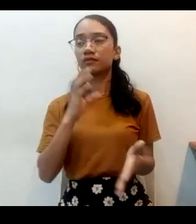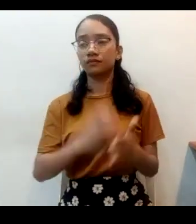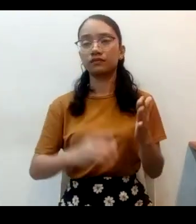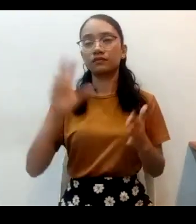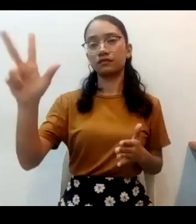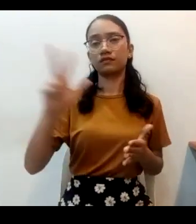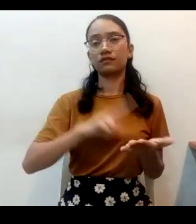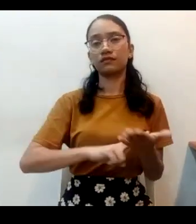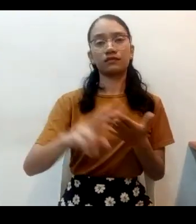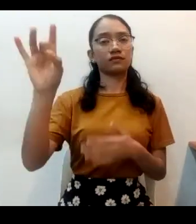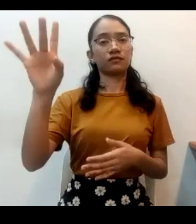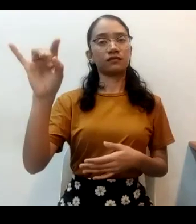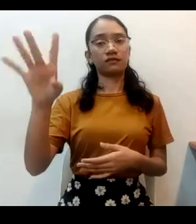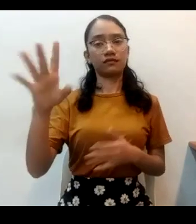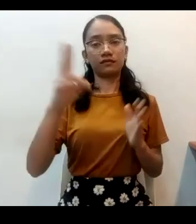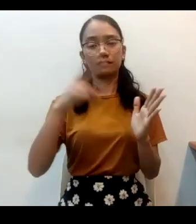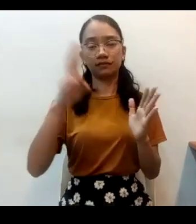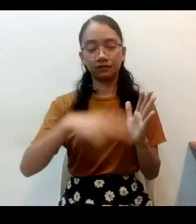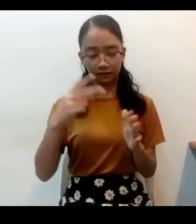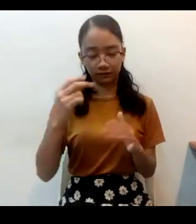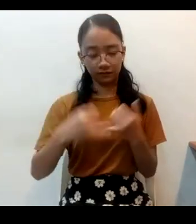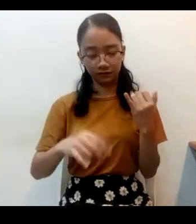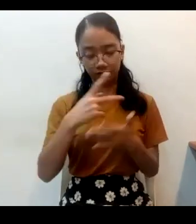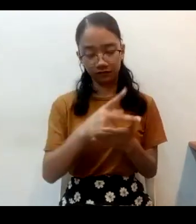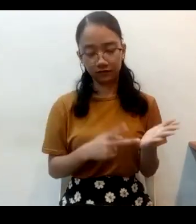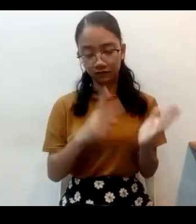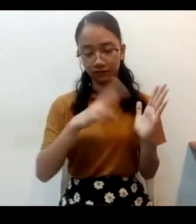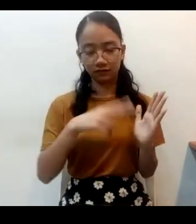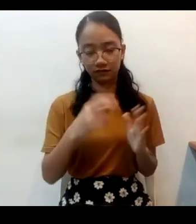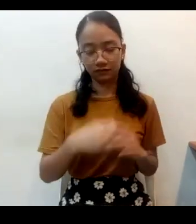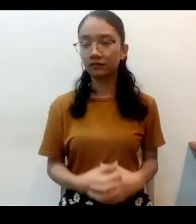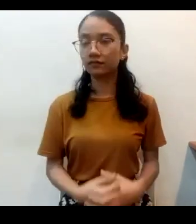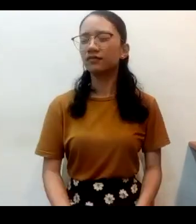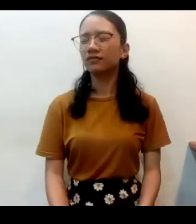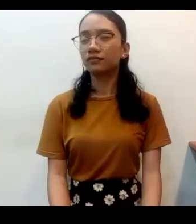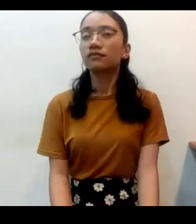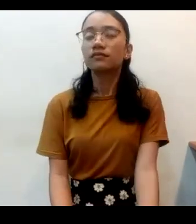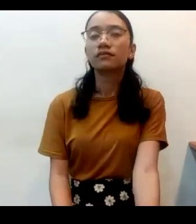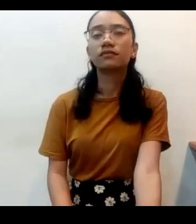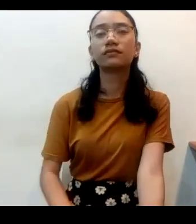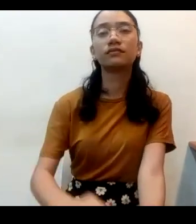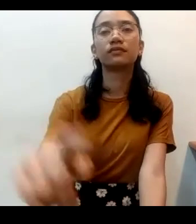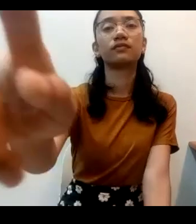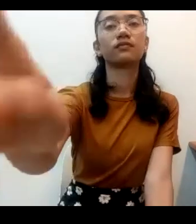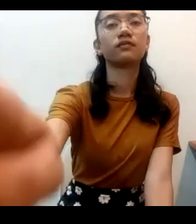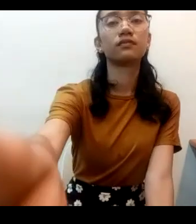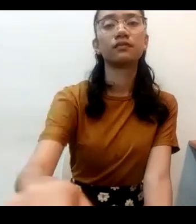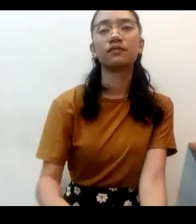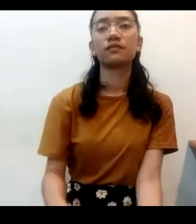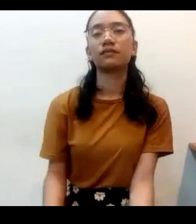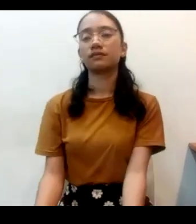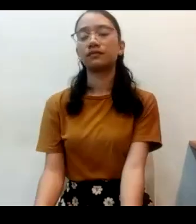verse 18 says, the last part, anointing your eyes with eye salve, and then you may see. Kaya sabi po